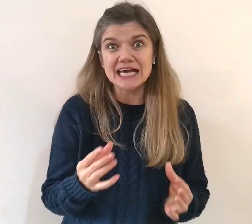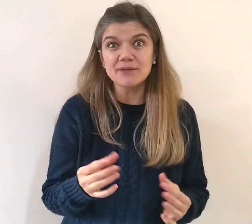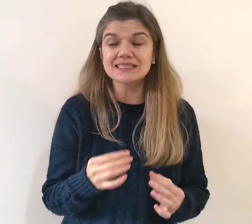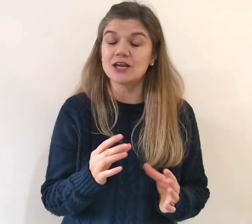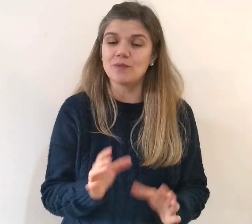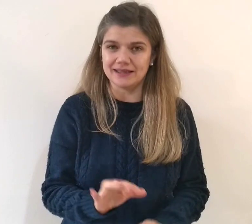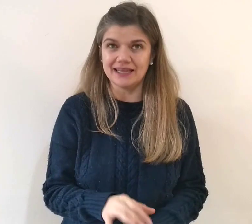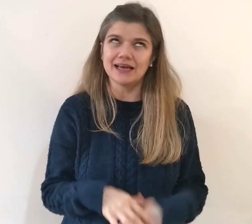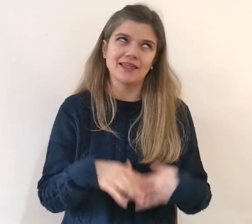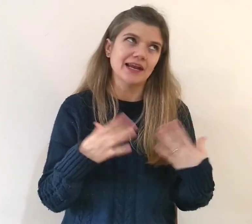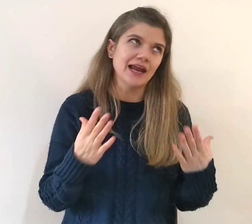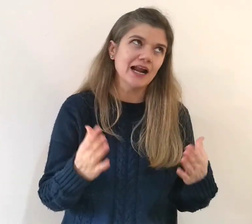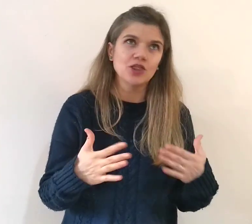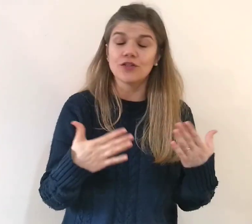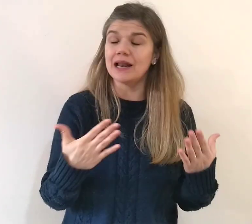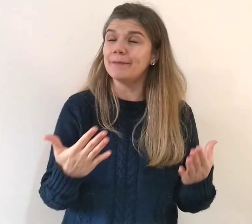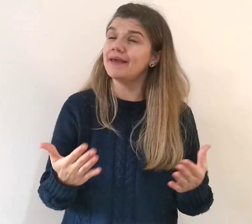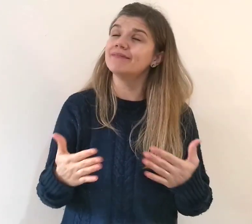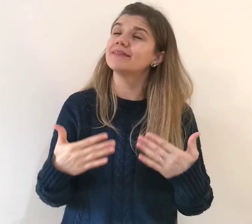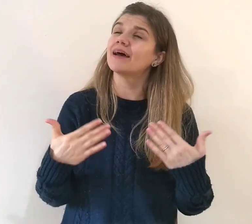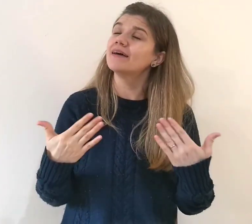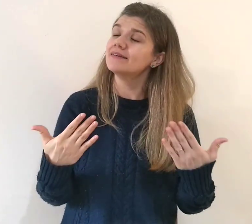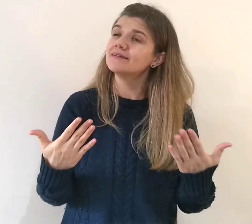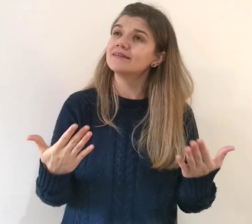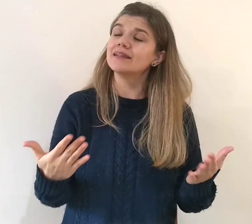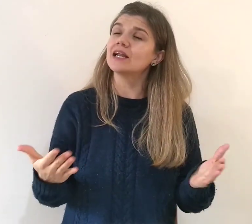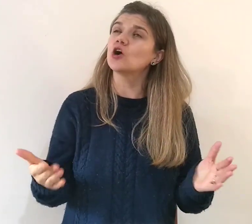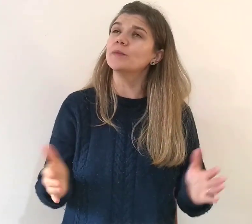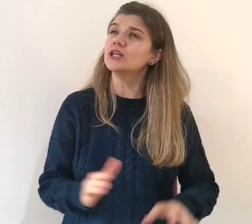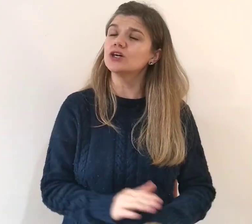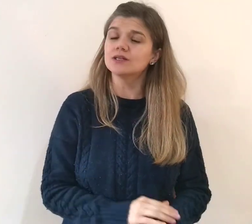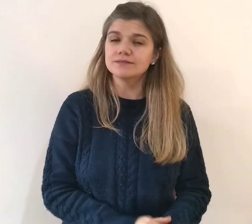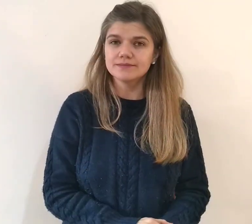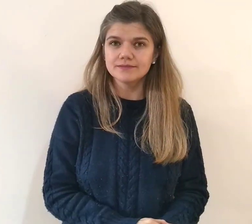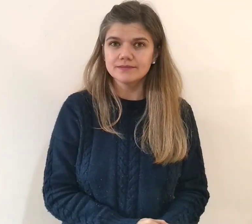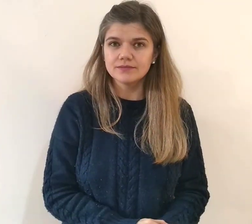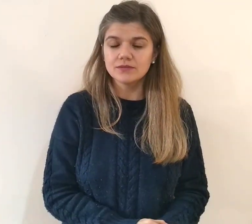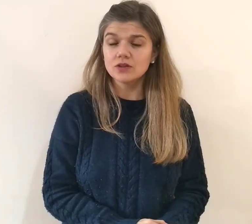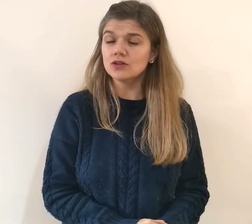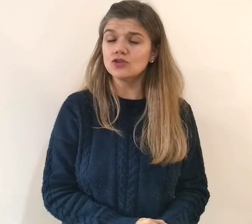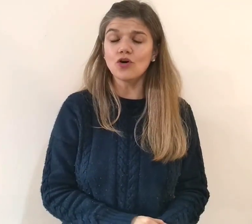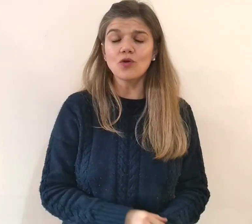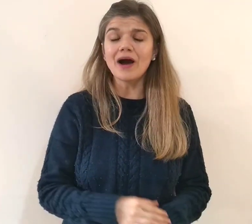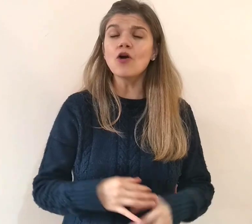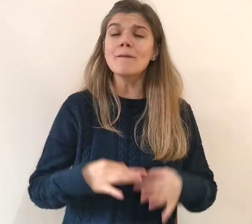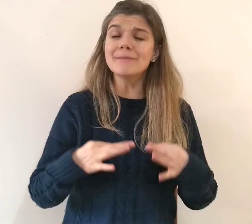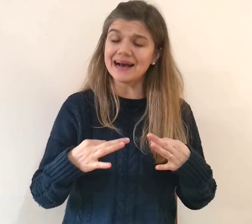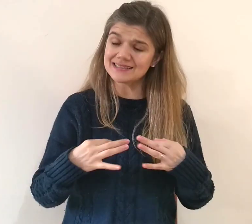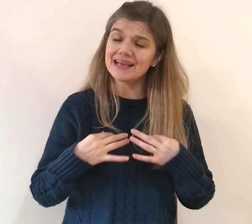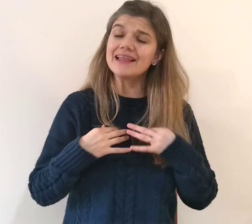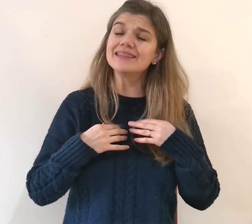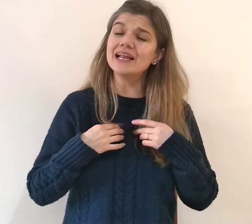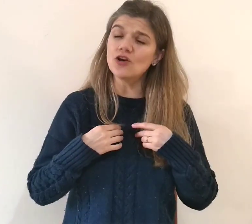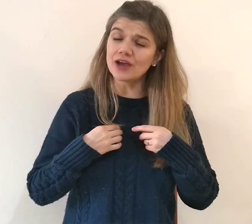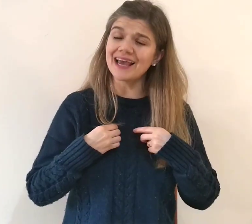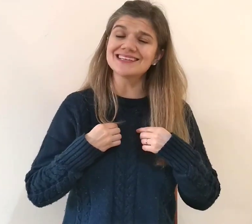hierbas aromáticas, del eneldo, de la menta, del comino. Todo, hago más de lo que